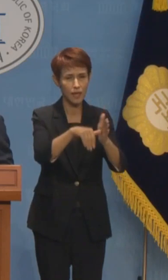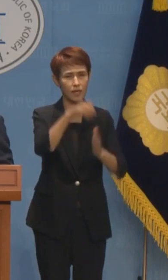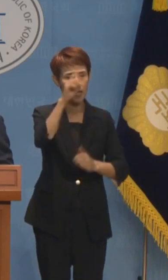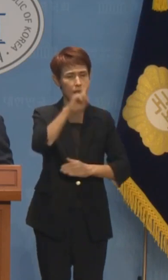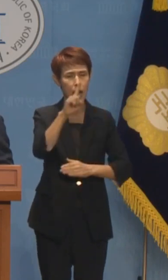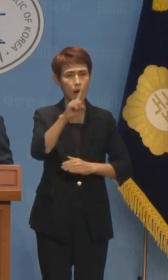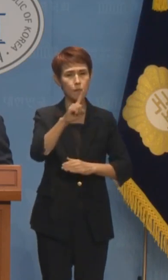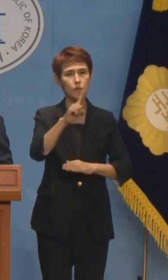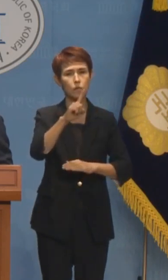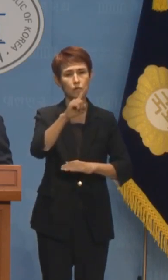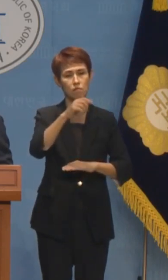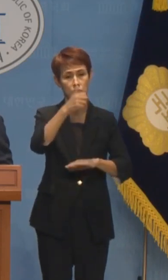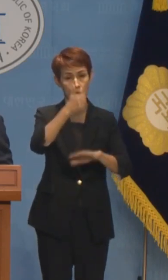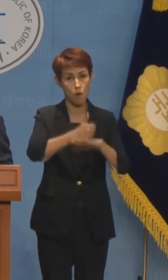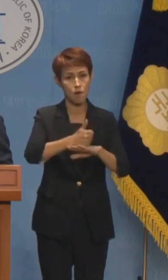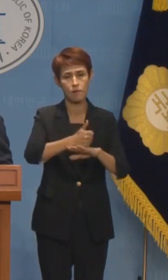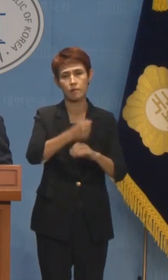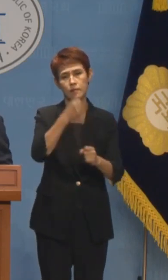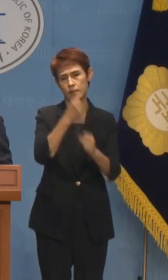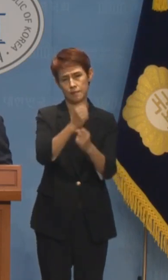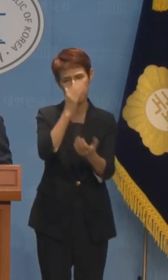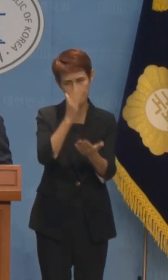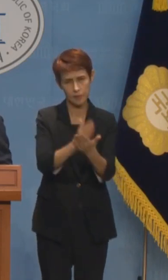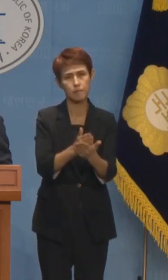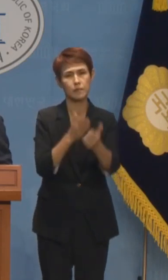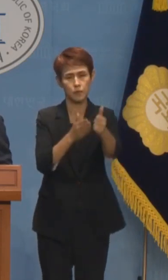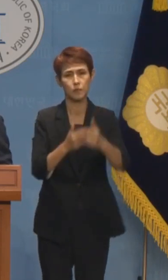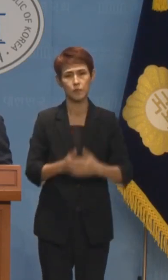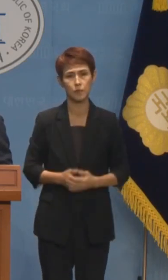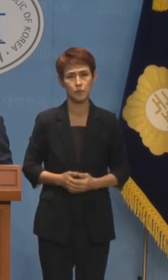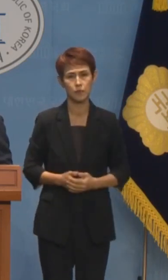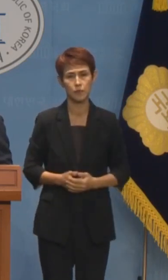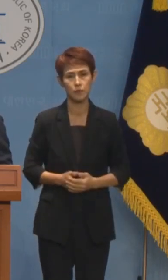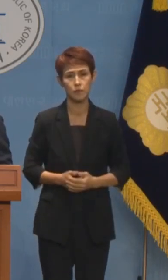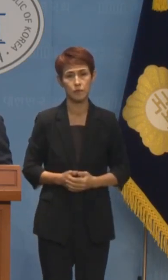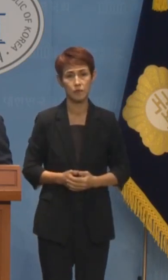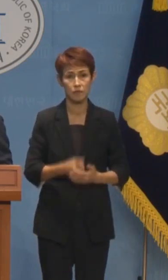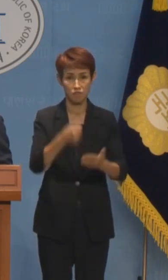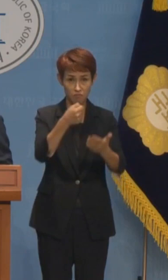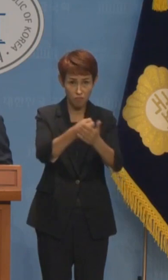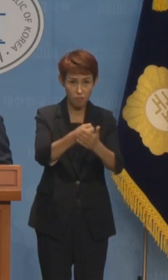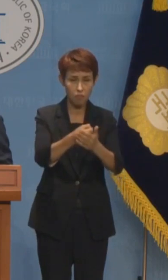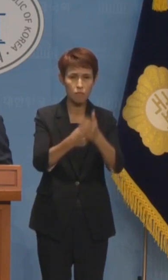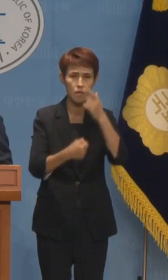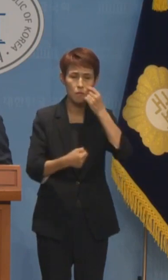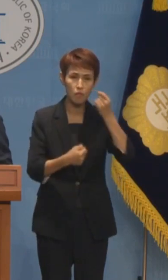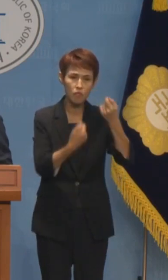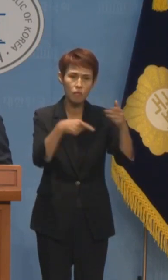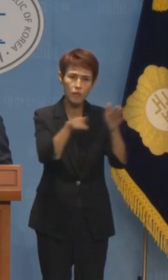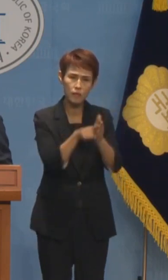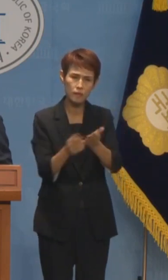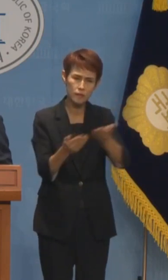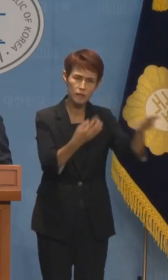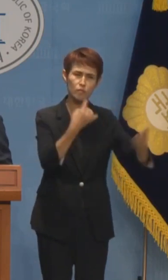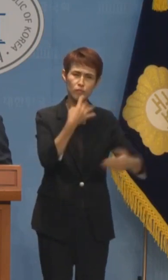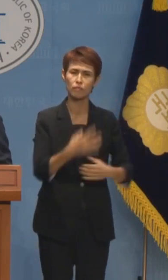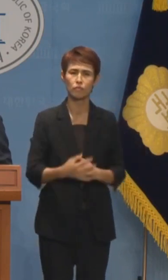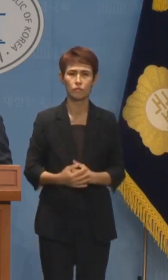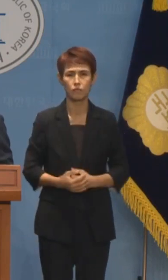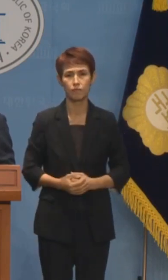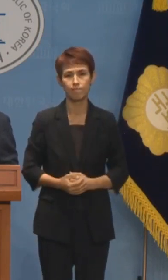성과가 없기를 바랍니다 그 성과는 오로시 일본만의 위한 것이 될